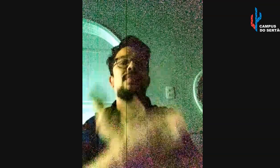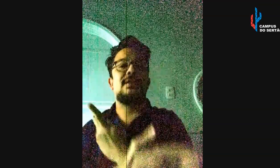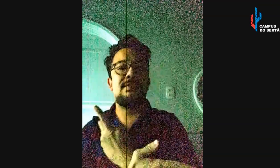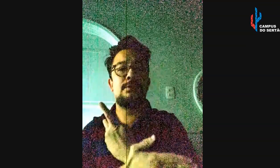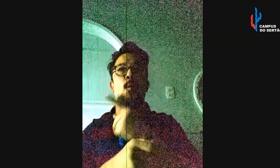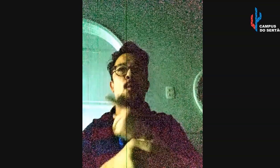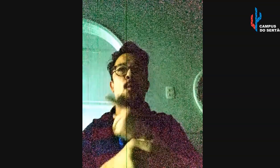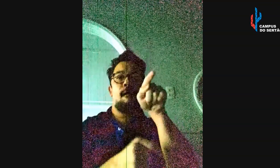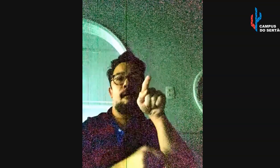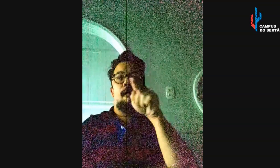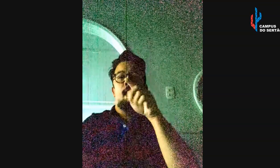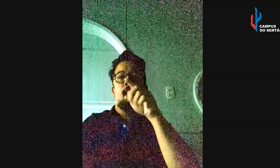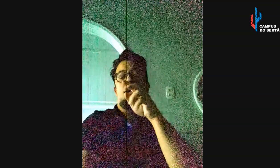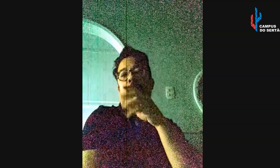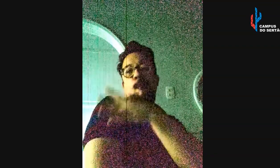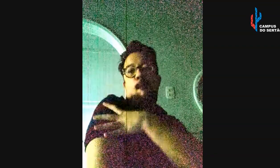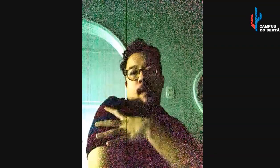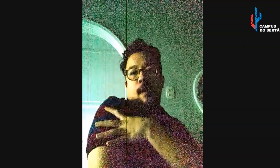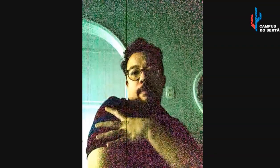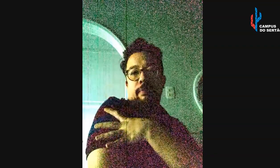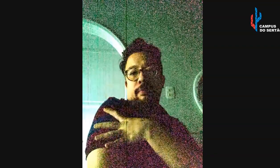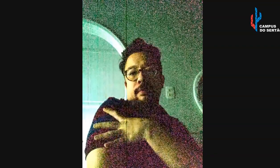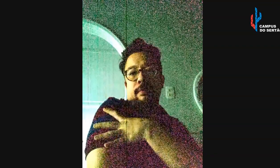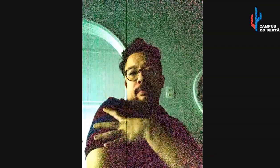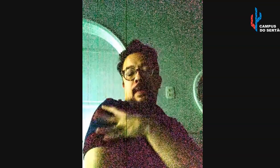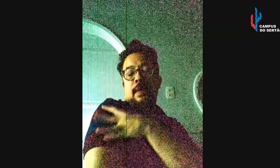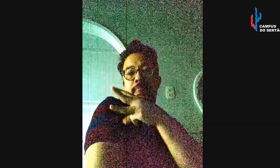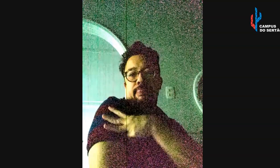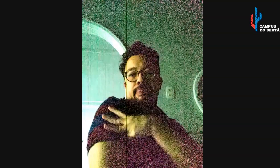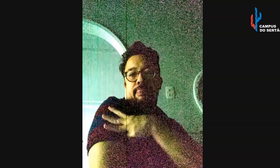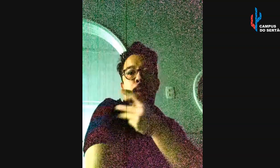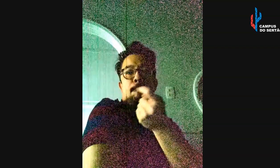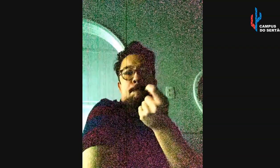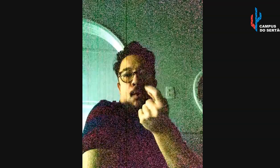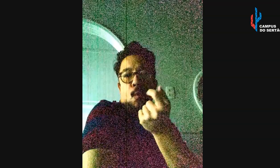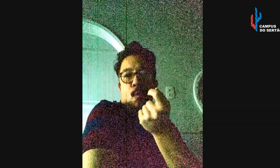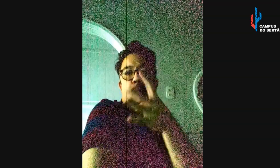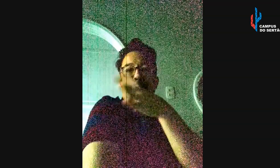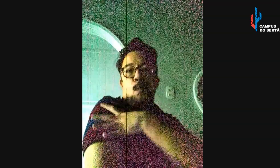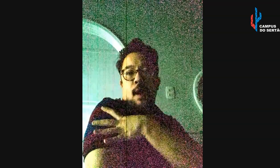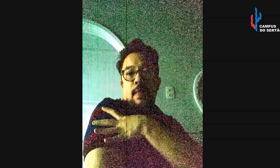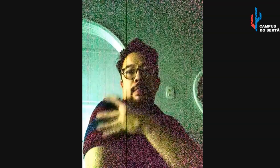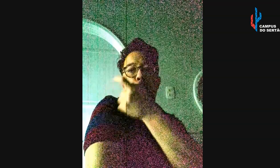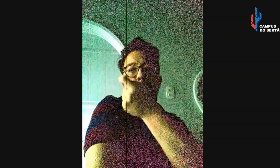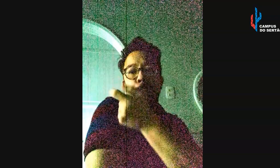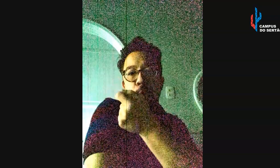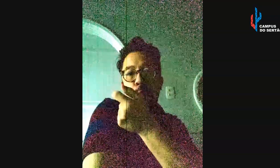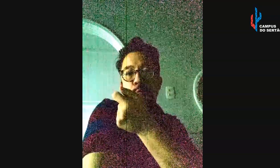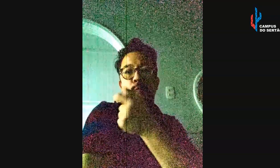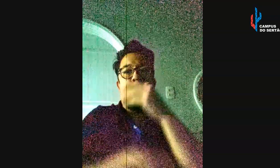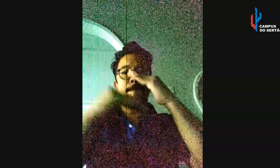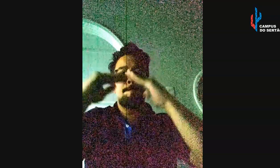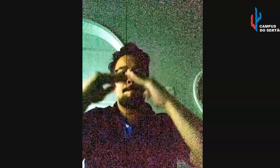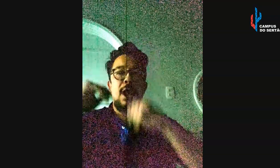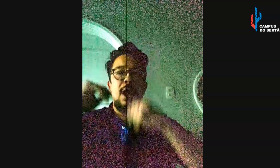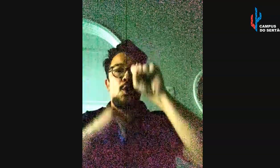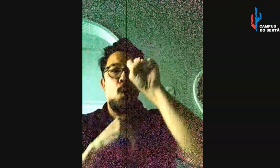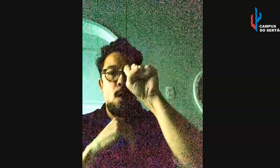uma dificuldade que as pessoas estão passando agora. Então, o que tem acontecido? Na sala de terceiro e quarto ano, quando tem